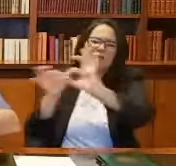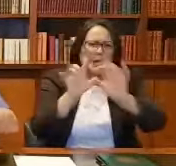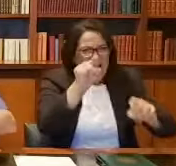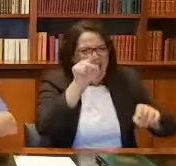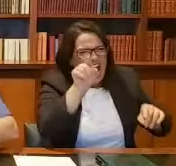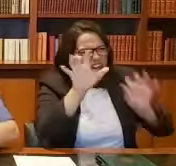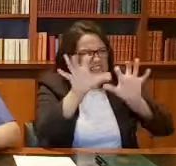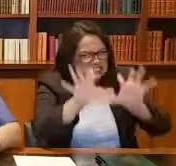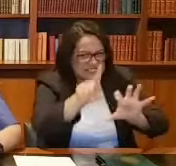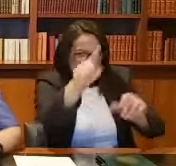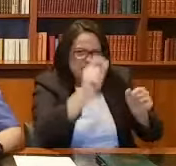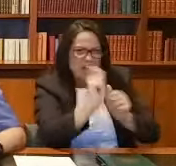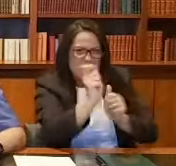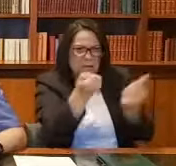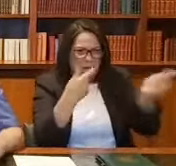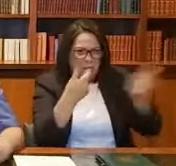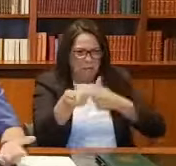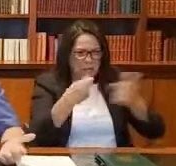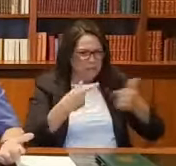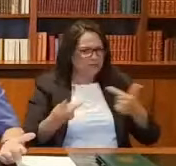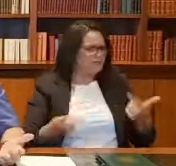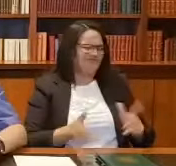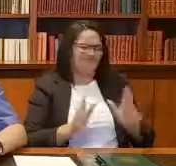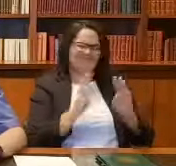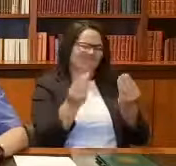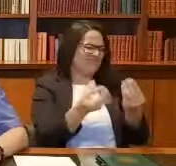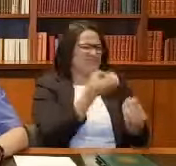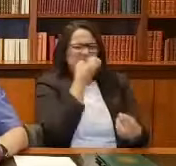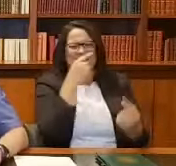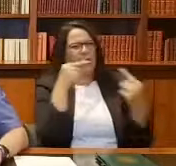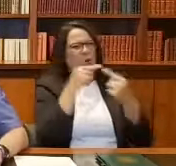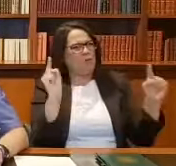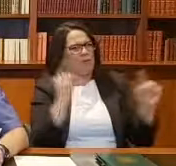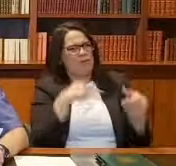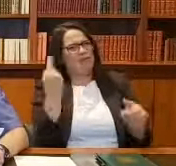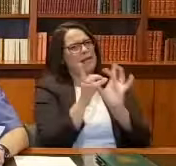barata de fazer política, isso aí não faz bem para a nossa democracia.